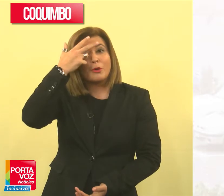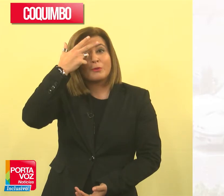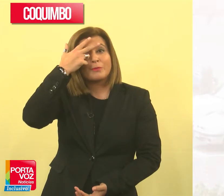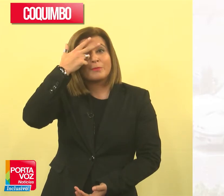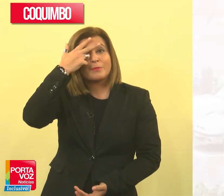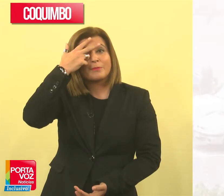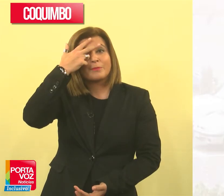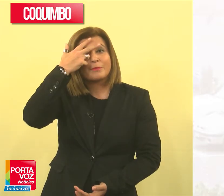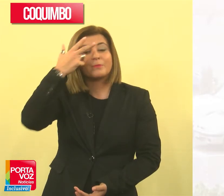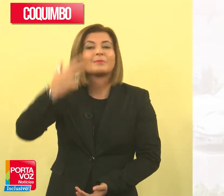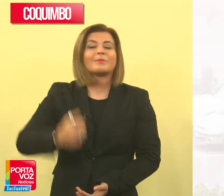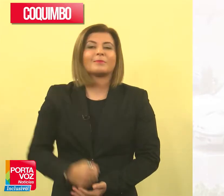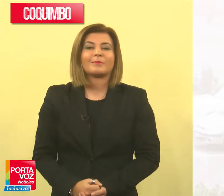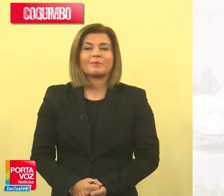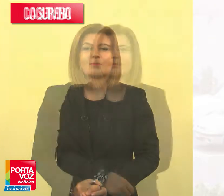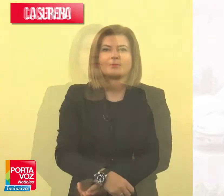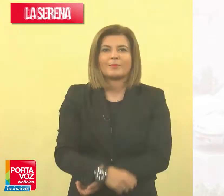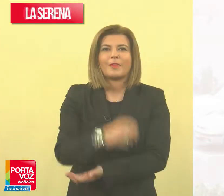Coquimbo.